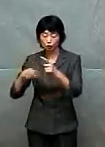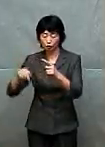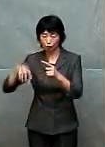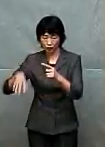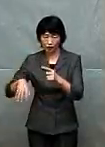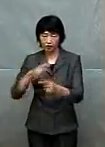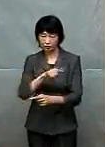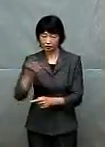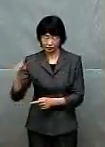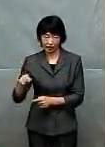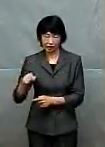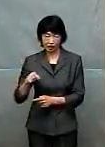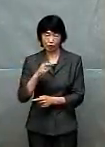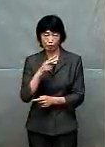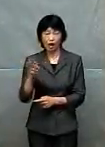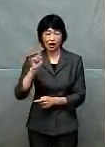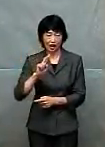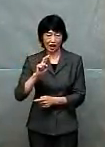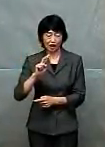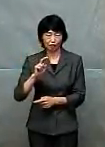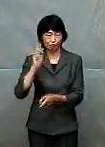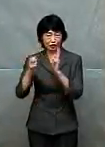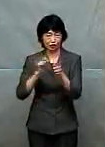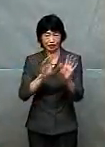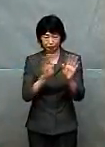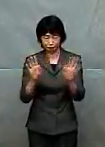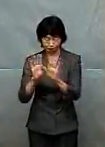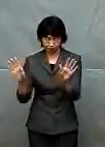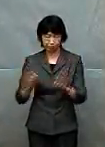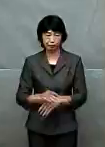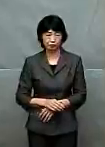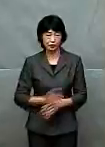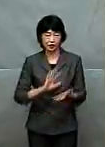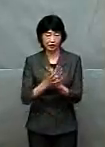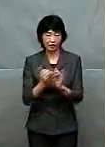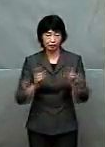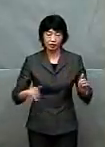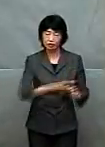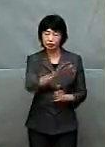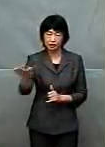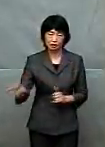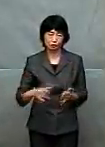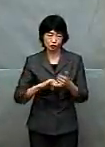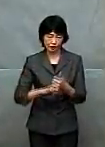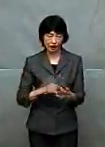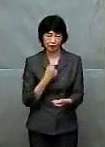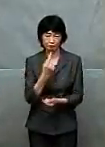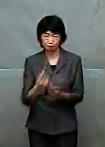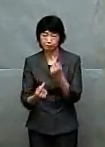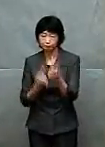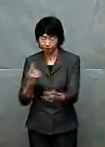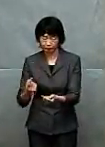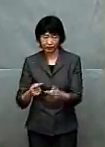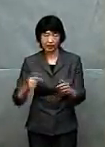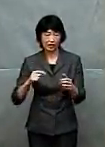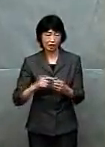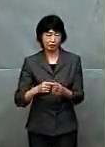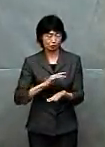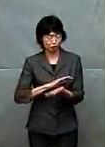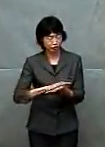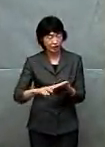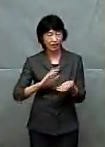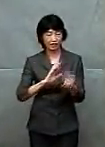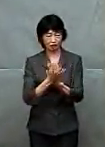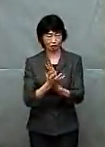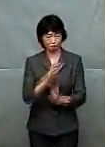バラ祭りが始まります。県民の皆様もぜひ、お出かけいただいて、山形の魅力を